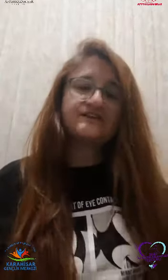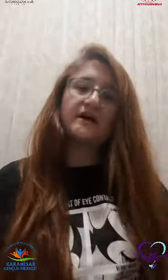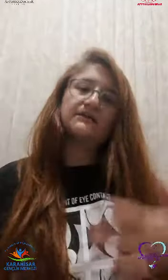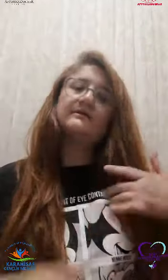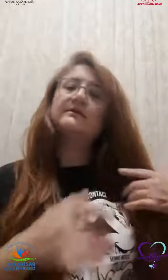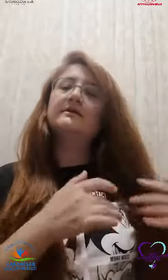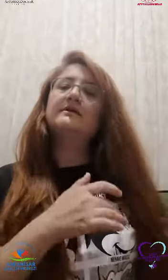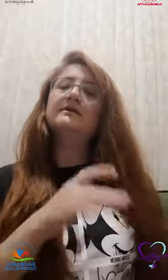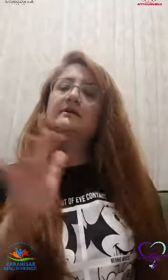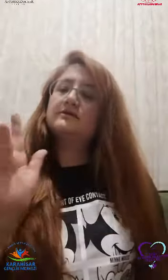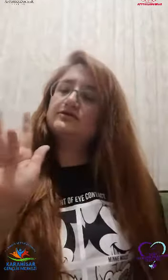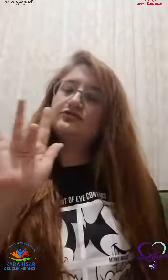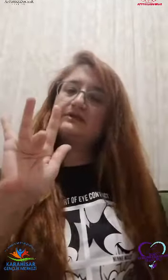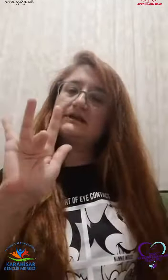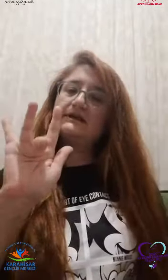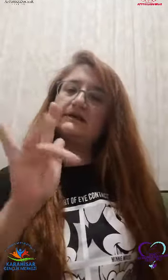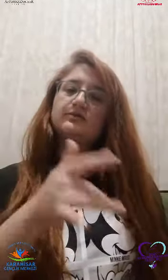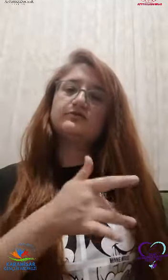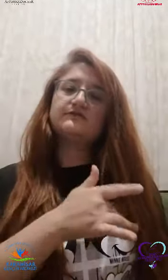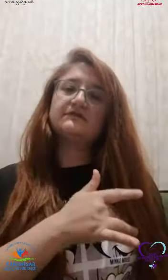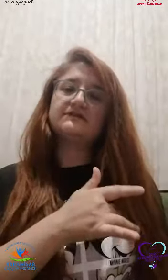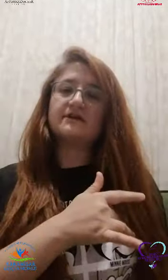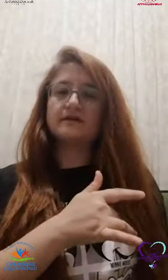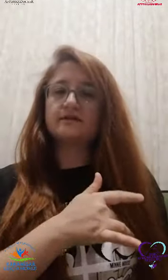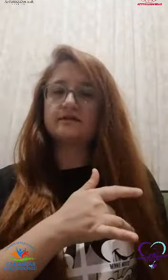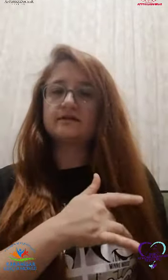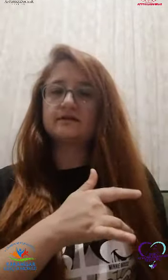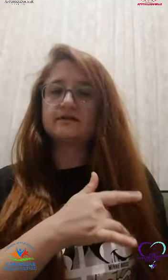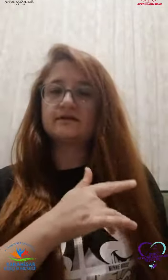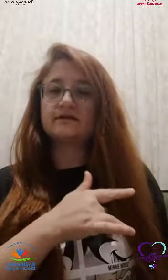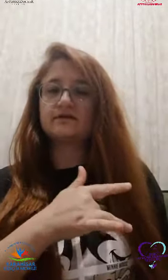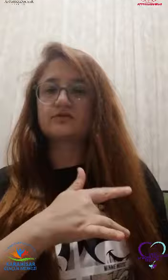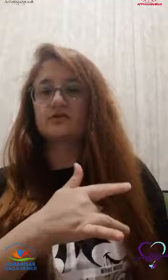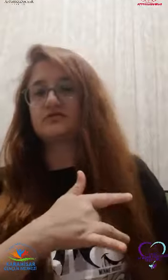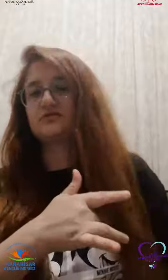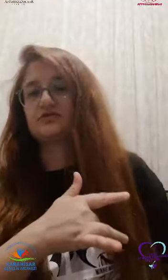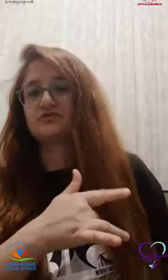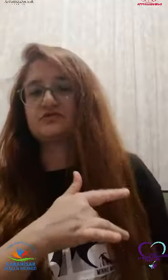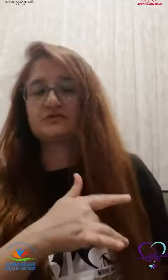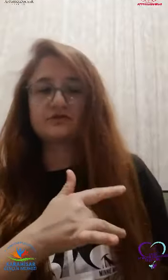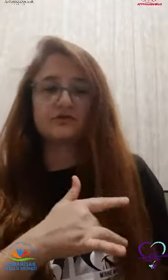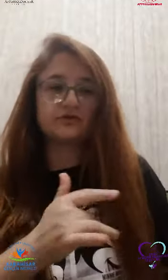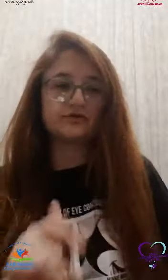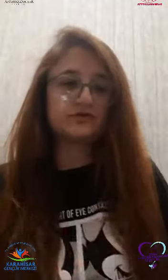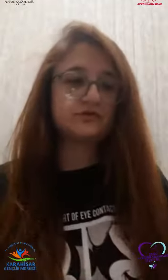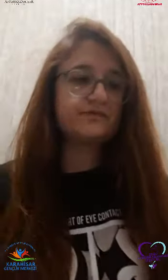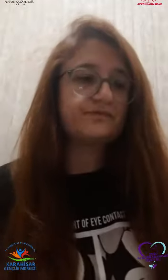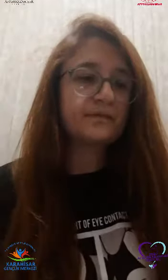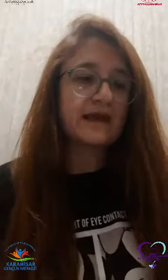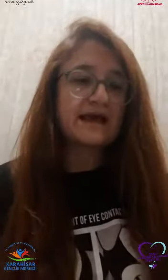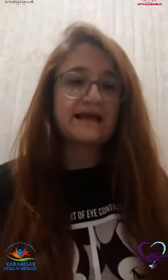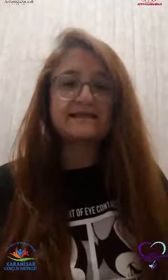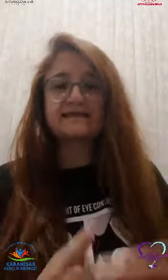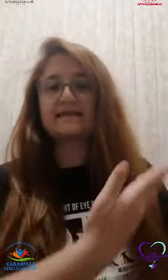Vicdan. Şu şekilde yapıyoruz. Vicdan. Göğsümüzün üstüne koyuyoruz.